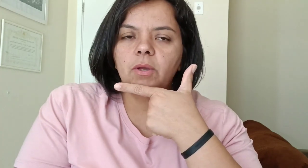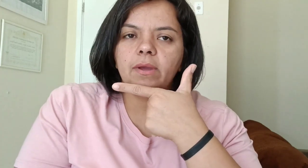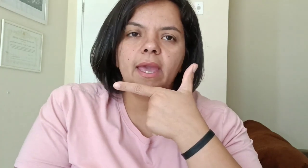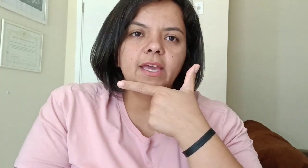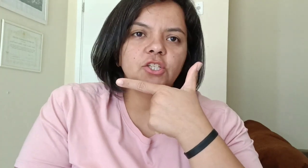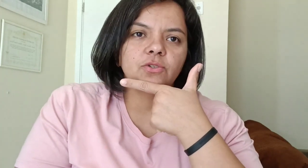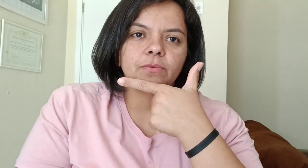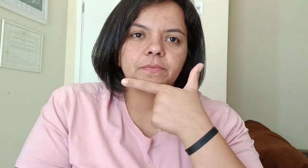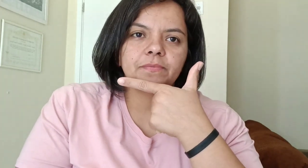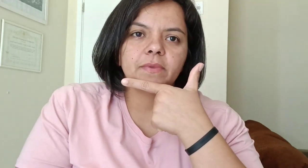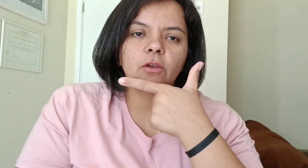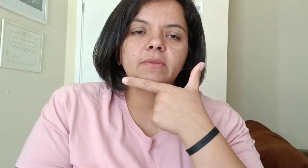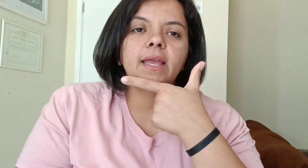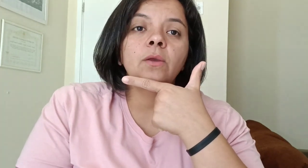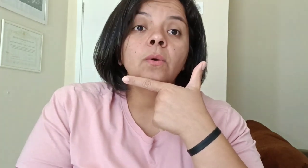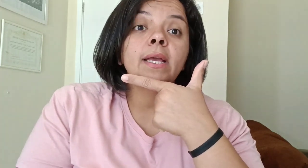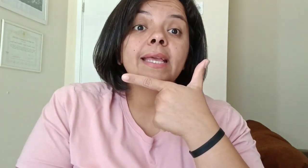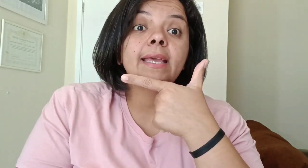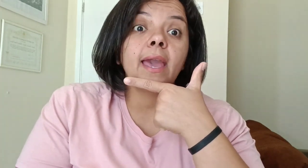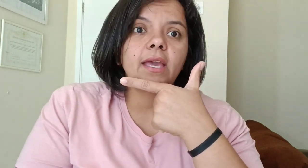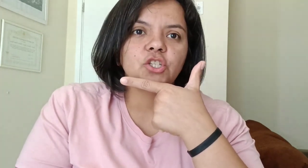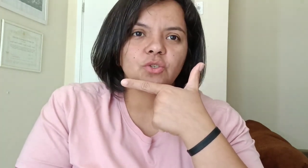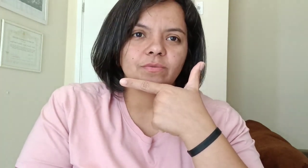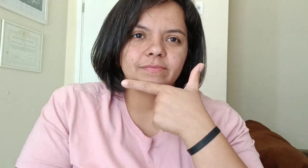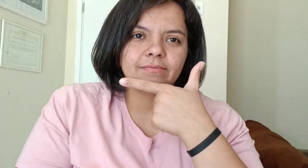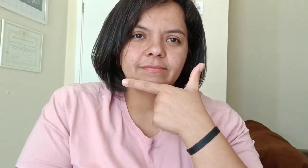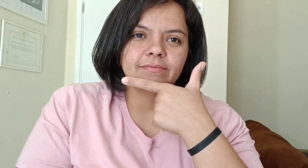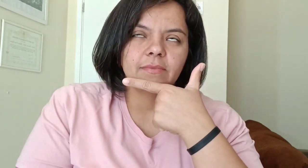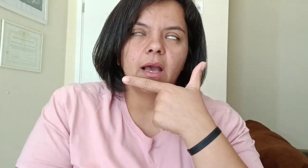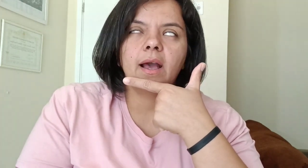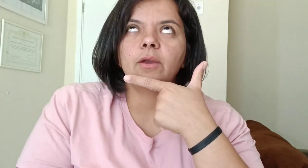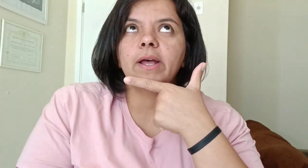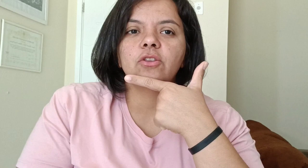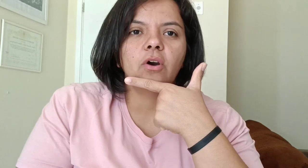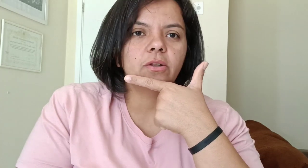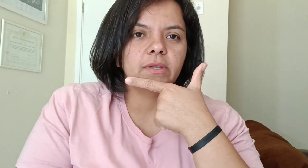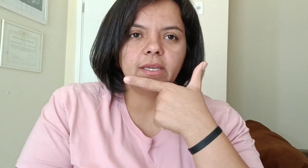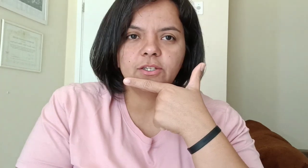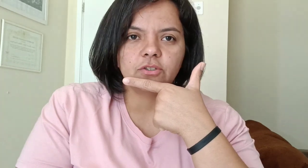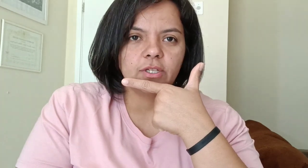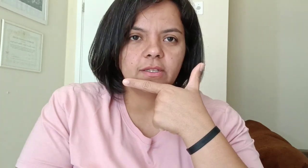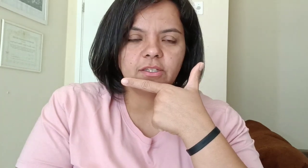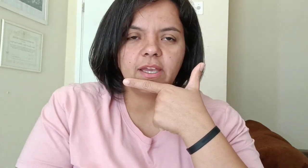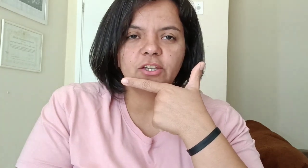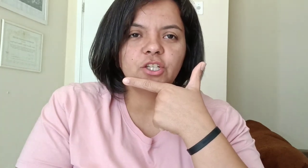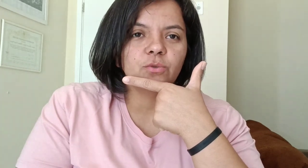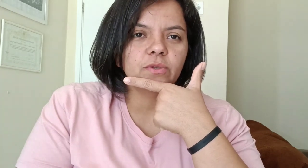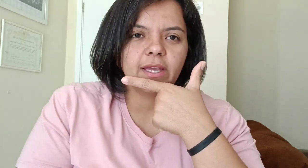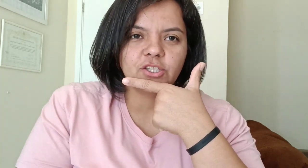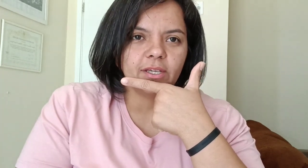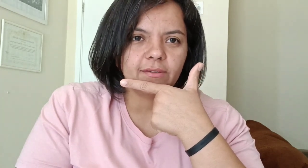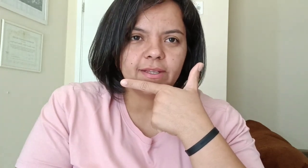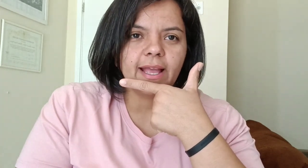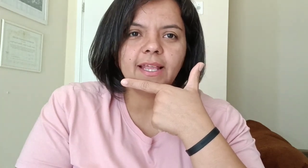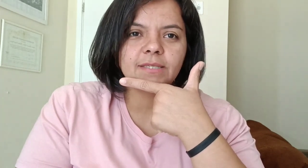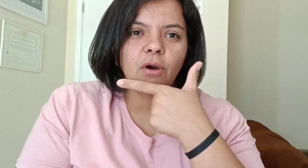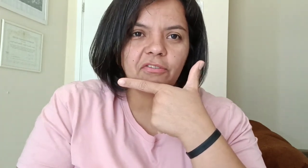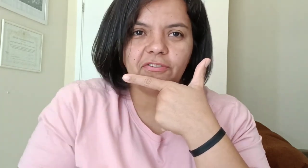meu queixo, eu tenho queijo. Ah, eu adoro queijo, gente. Queijo de tudo que é jeito. Até aqueles